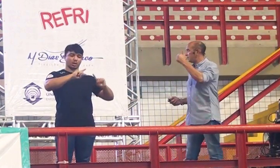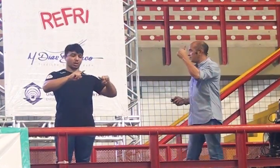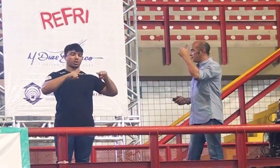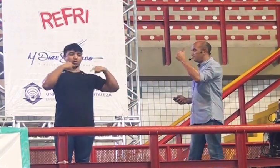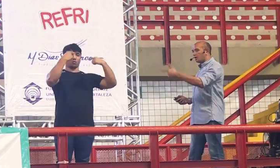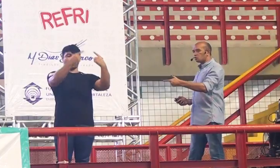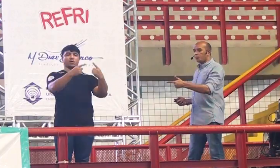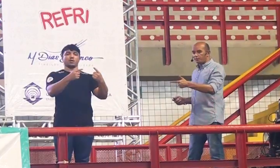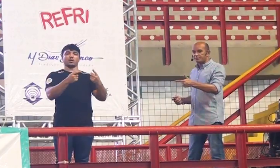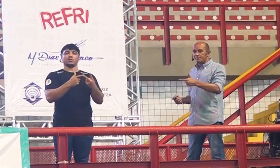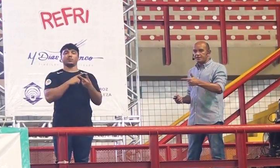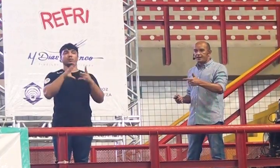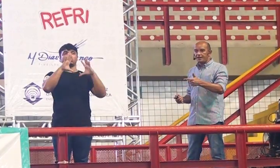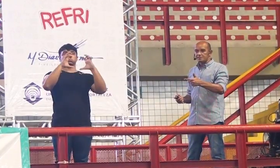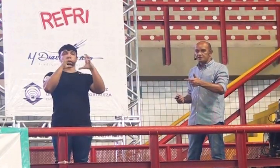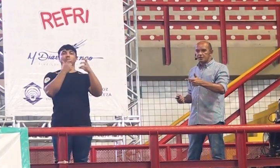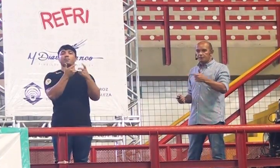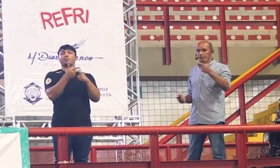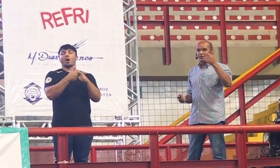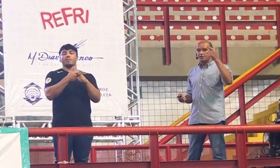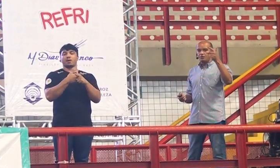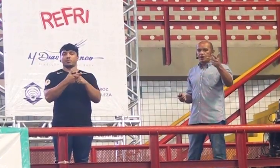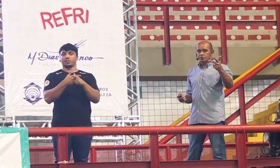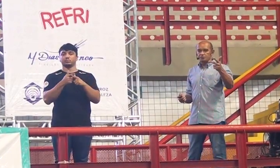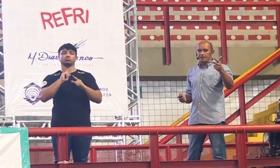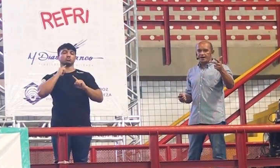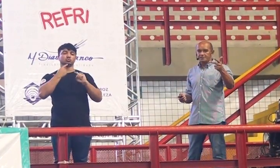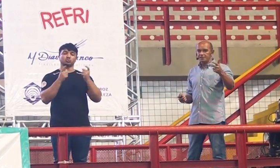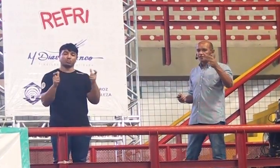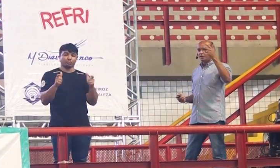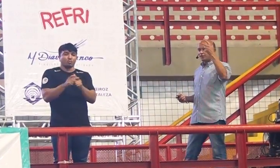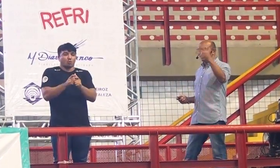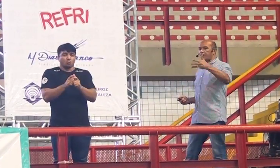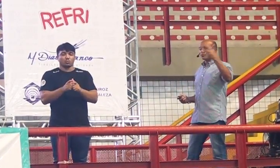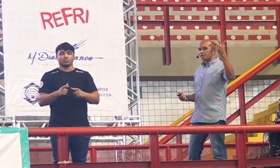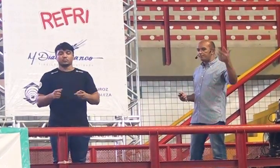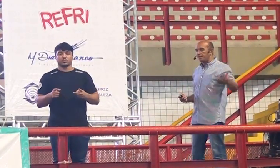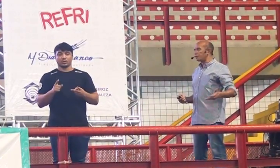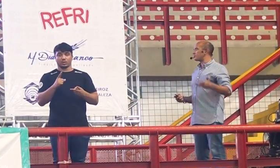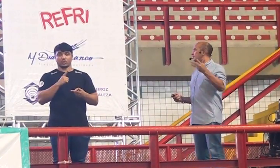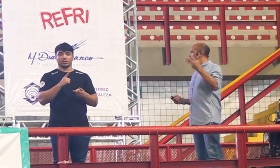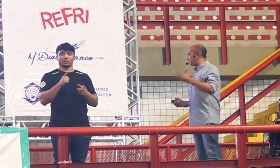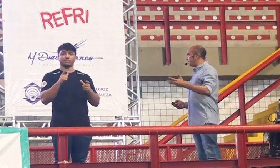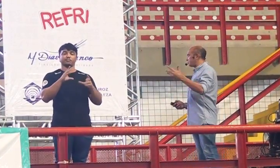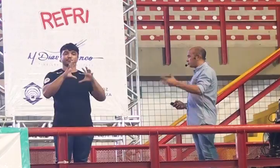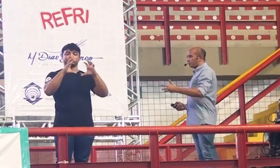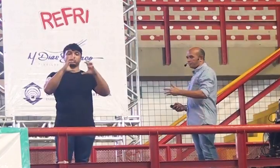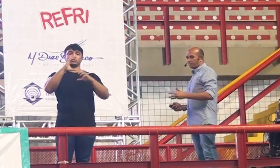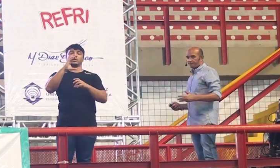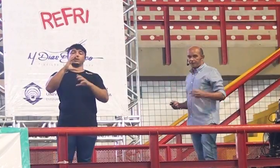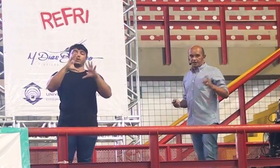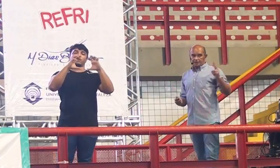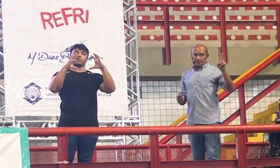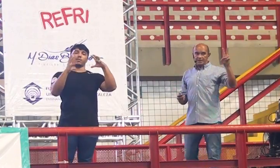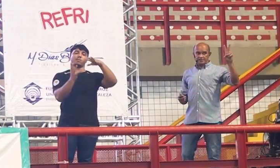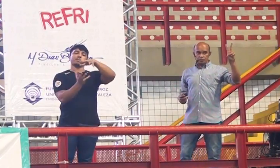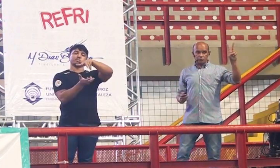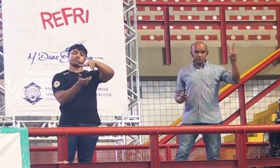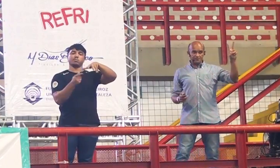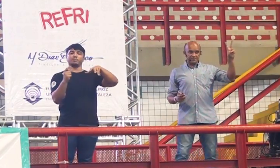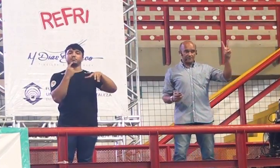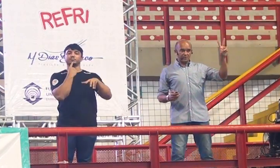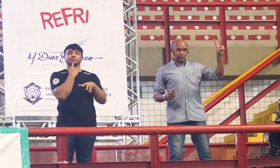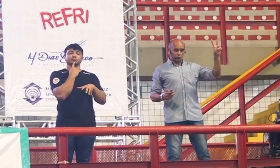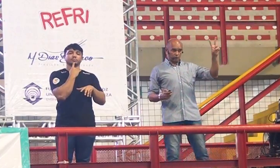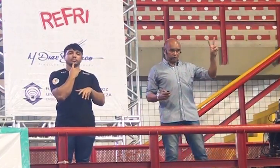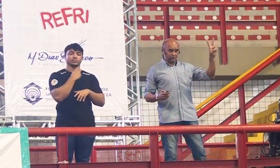renováveis, menos problemas ambientais, porque ele não causa chuva ácida e causa menos efeito estufa. Quem são os